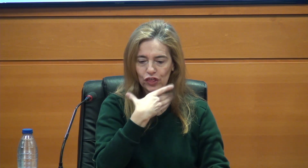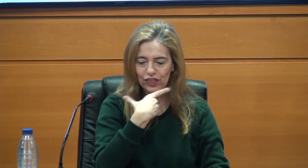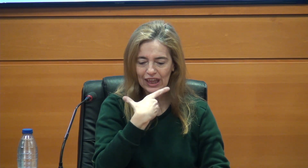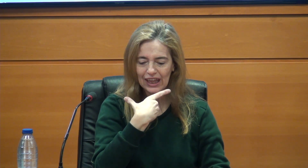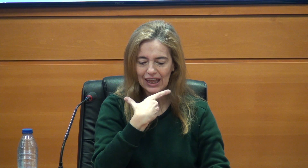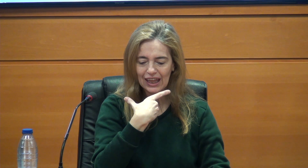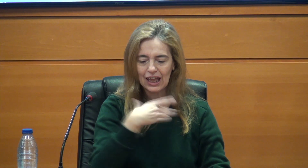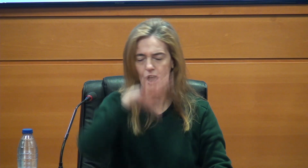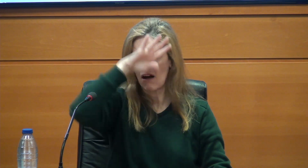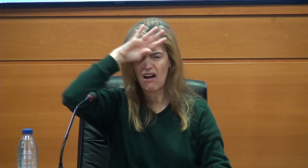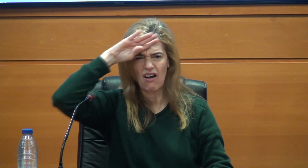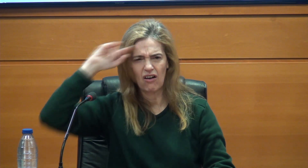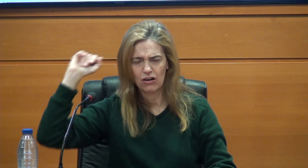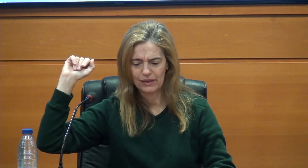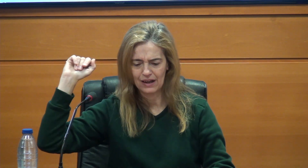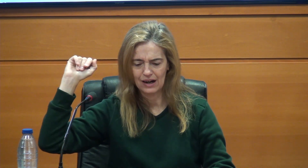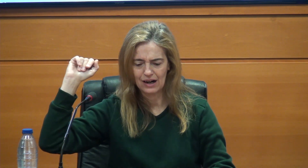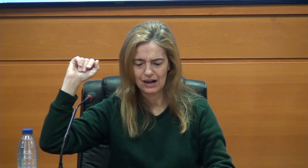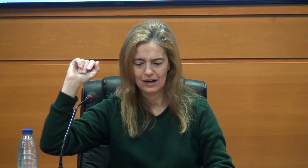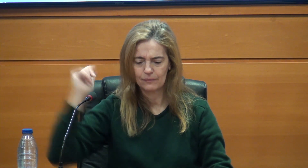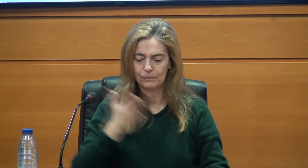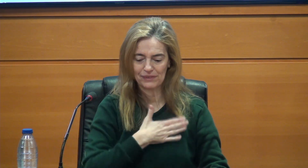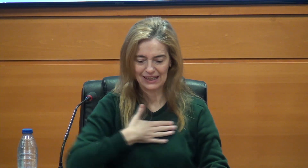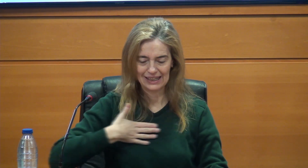conocer a olvidar querer